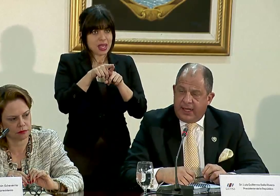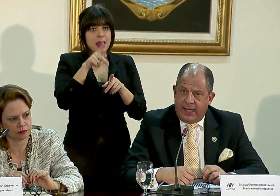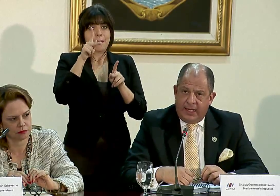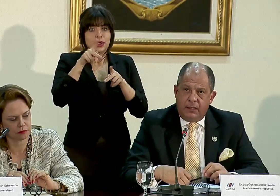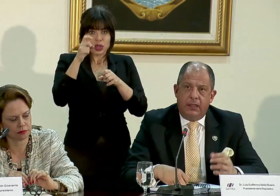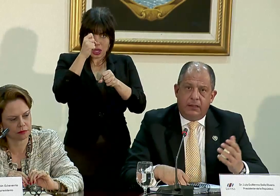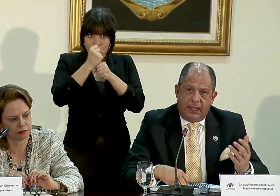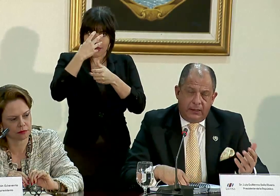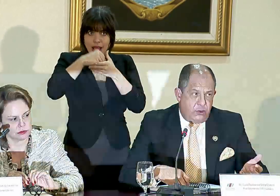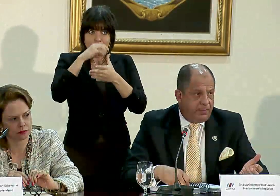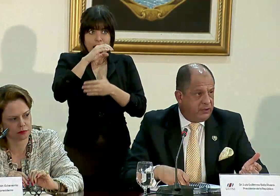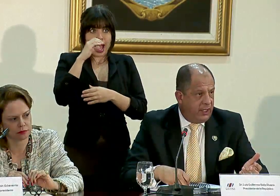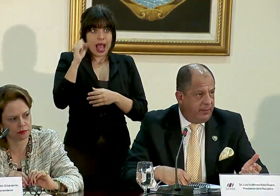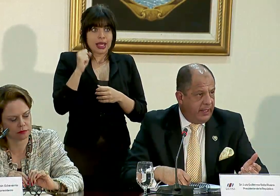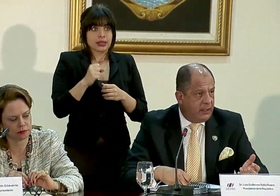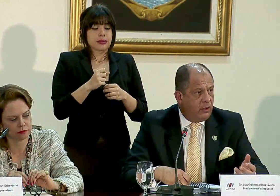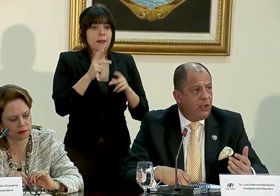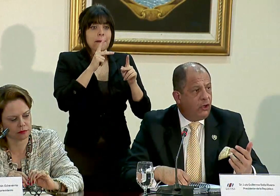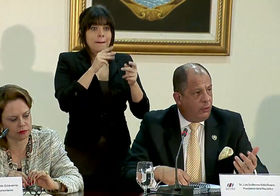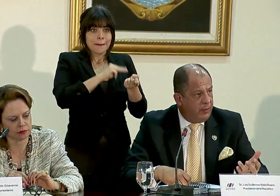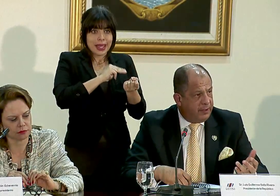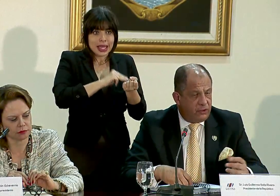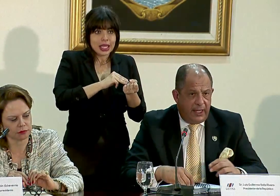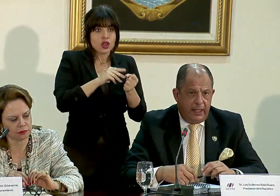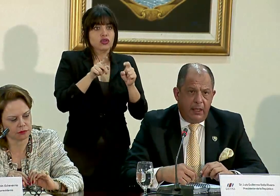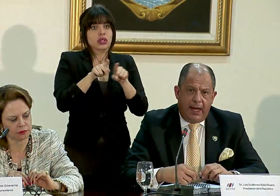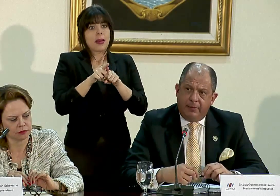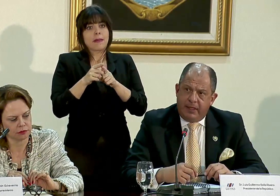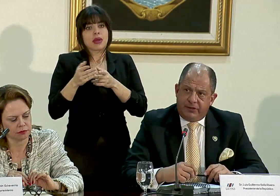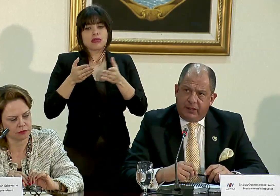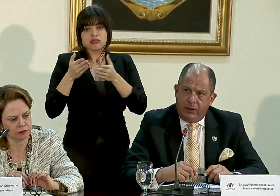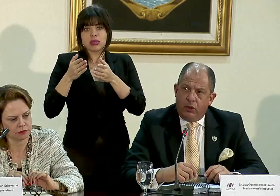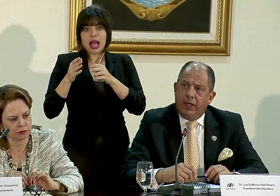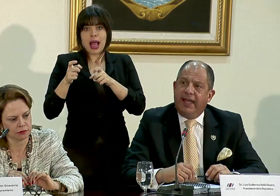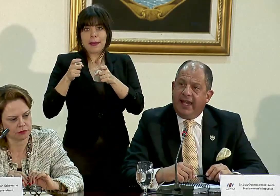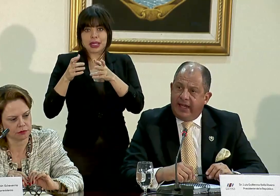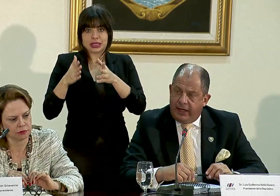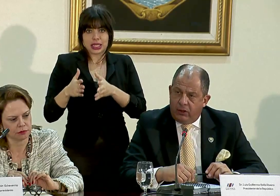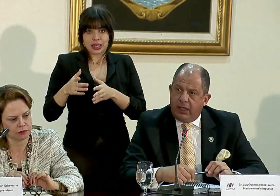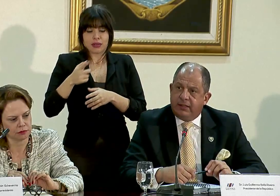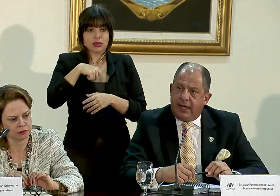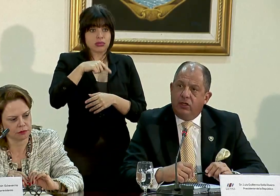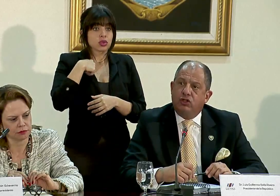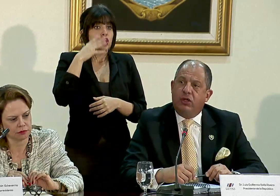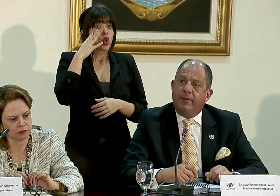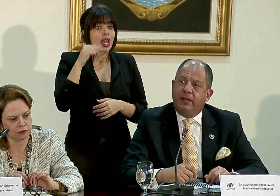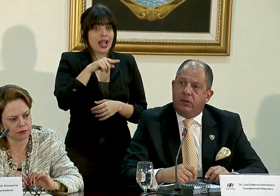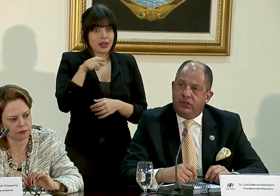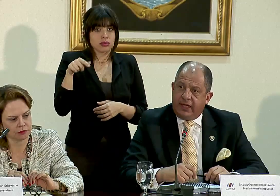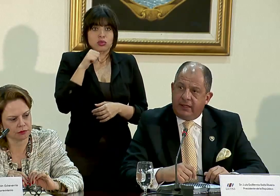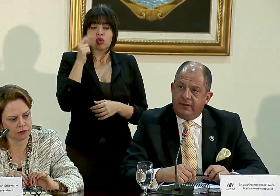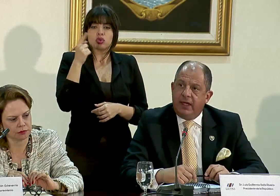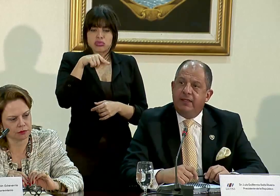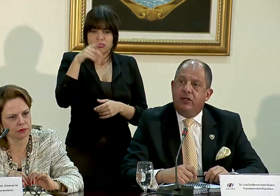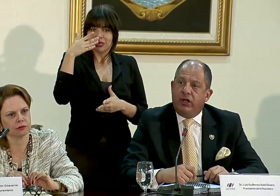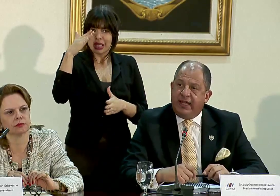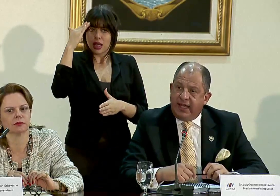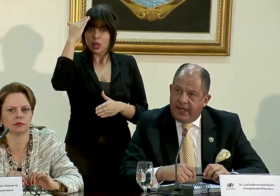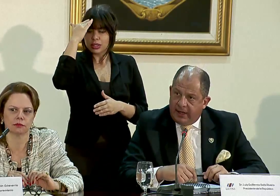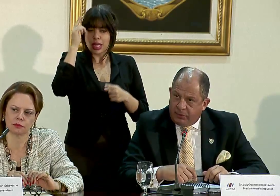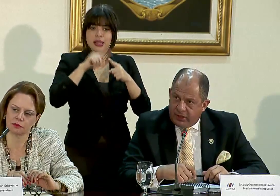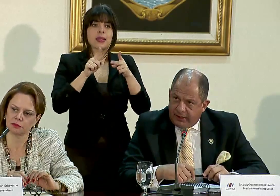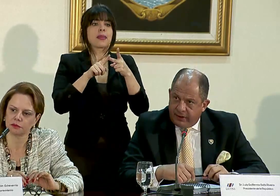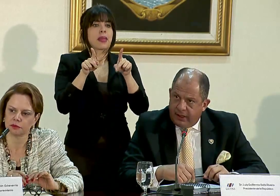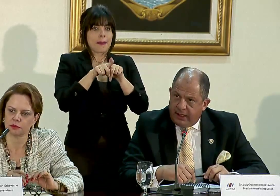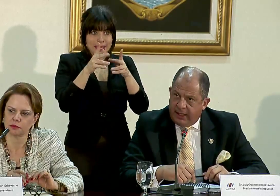trabajan en la caja tanto el personal médico como el personal administrativo que creo están no solamente conscientes sino